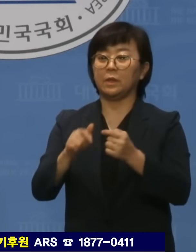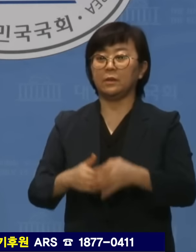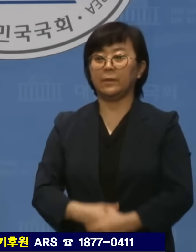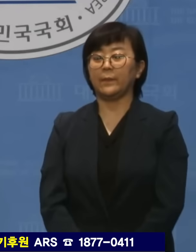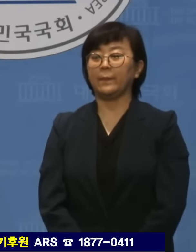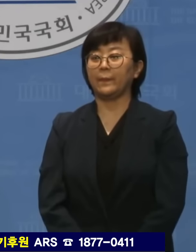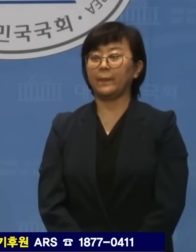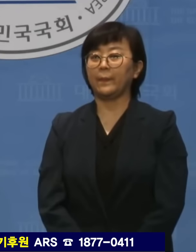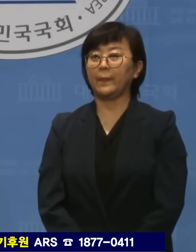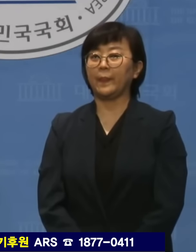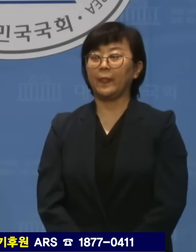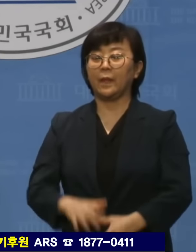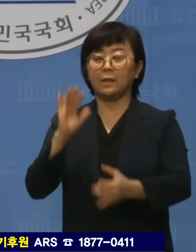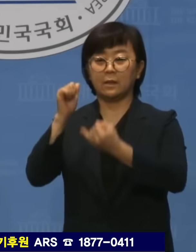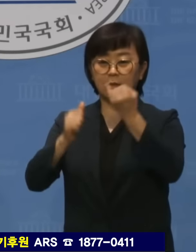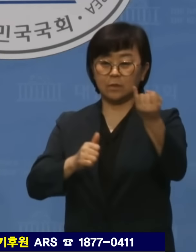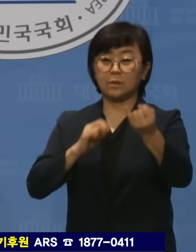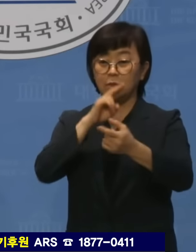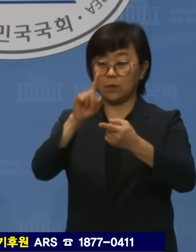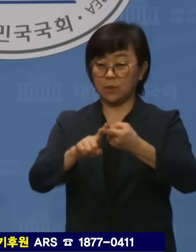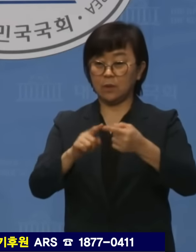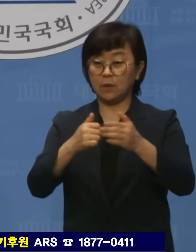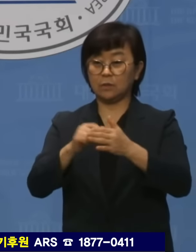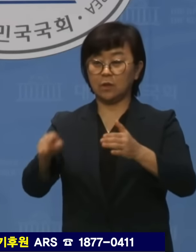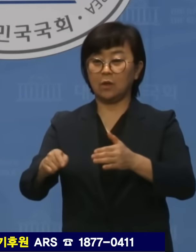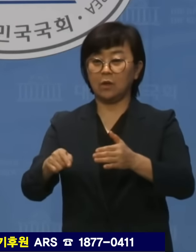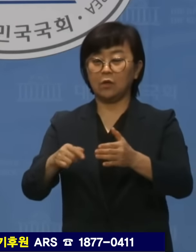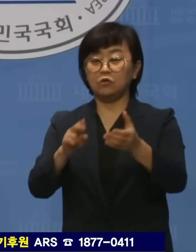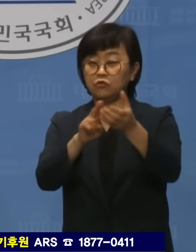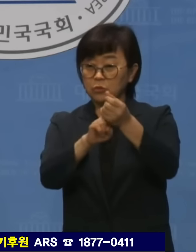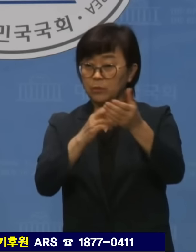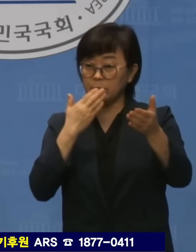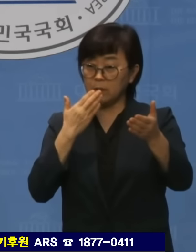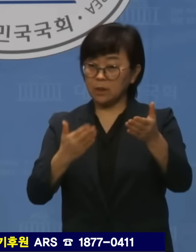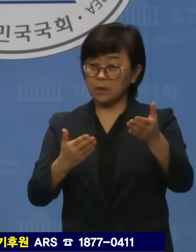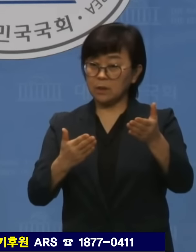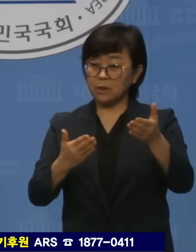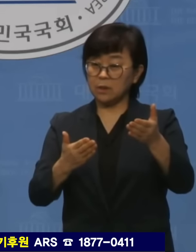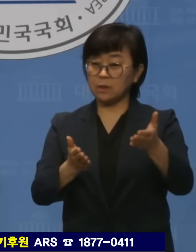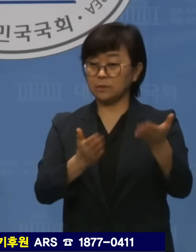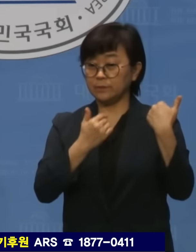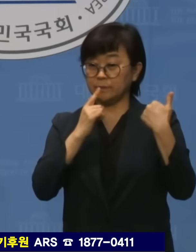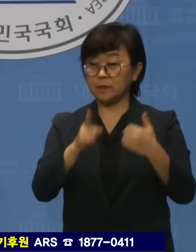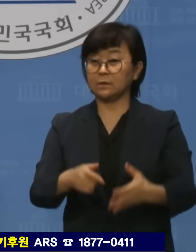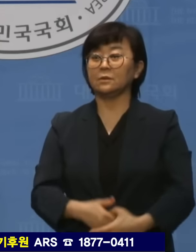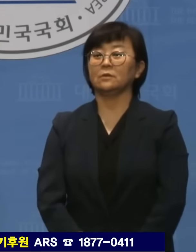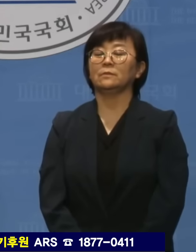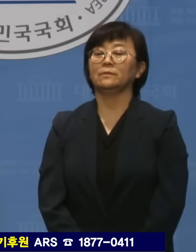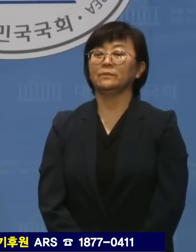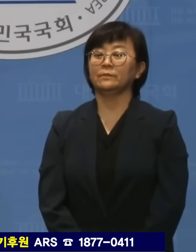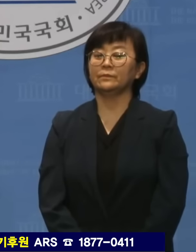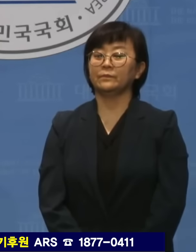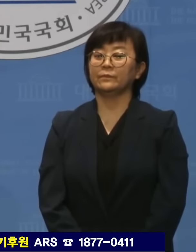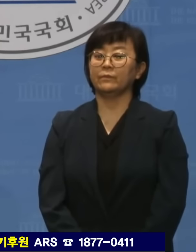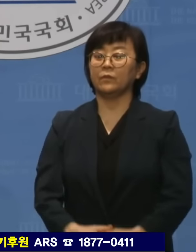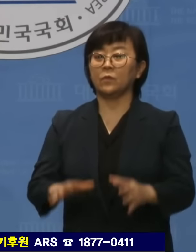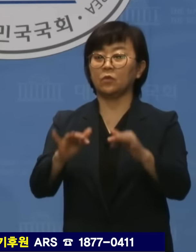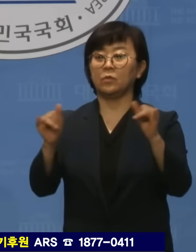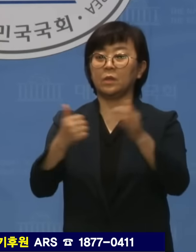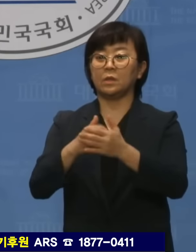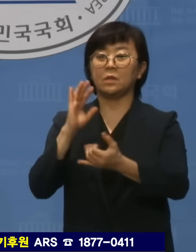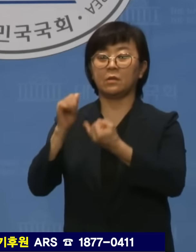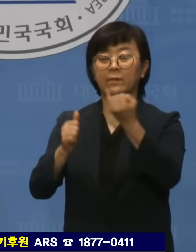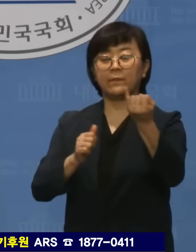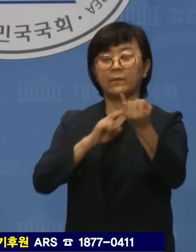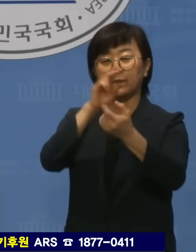뜻입니다 김건희 여사 의욕이 눈가리고 아웅하면 넘어갈 수 있는 일로 보입 입니까 국민은 김건희